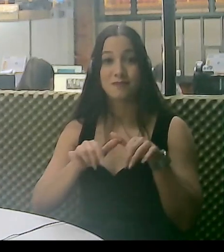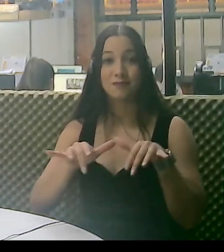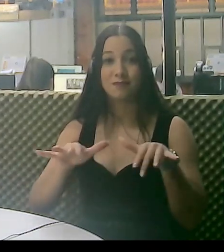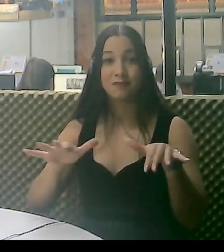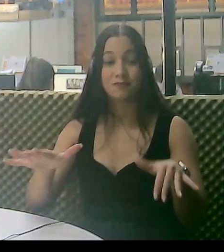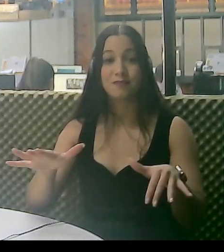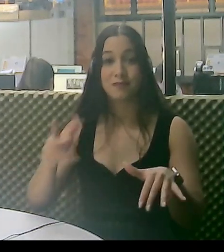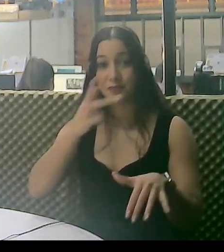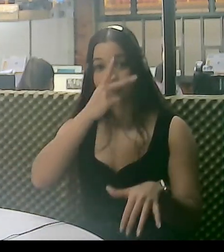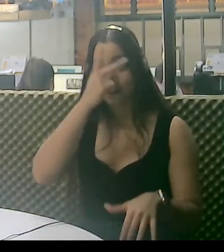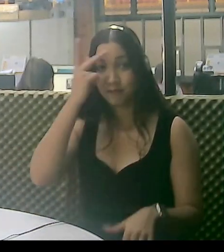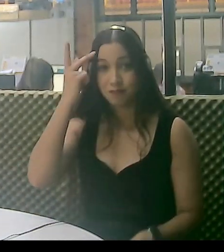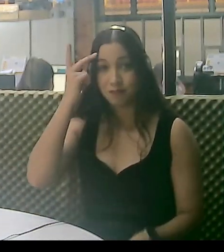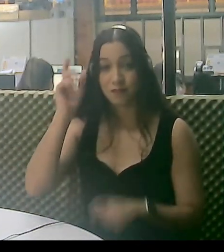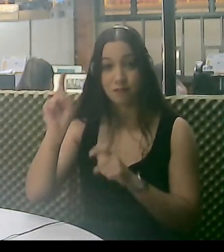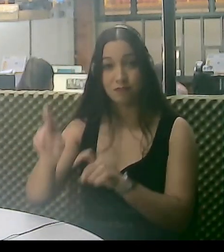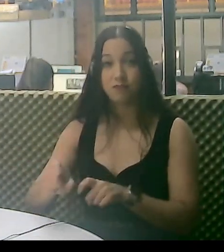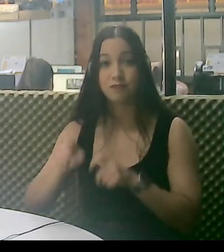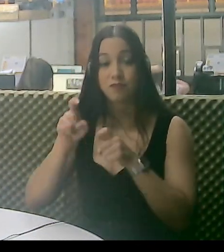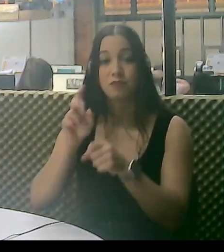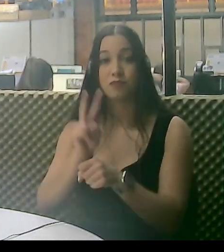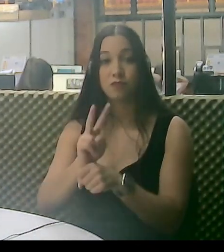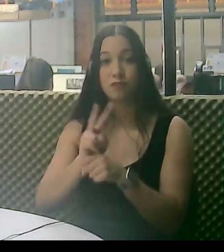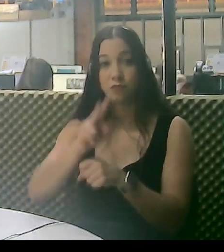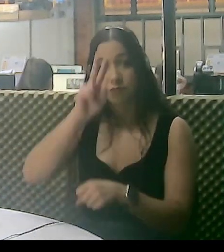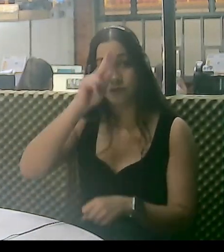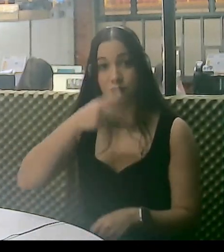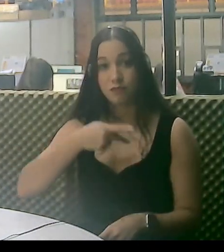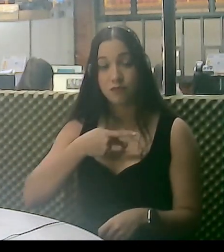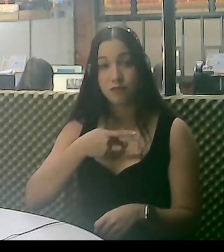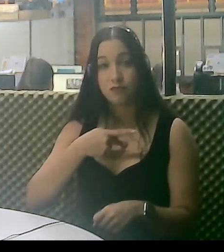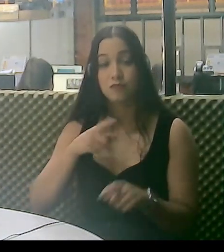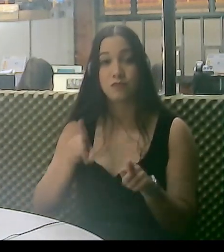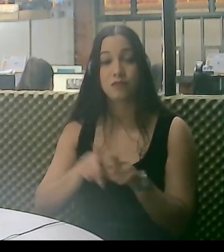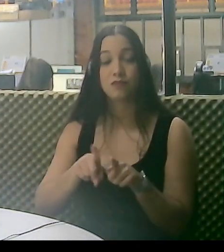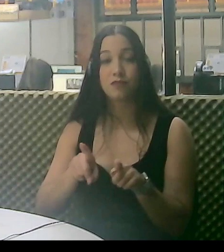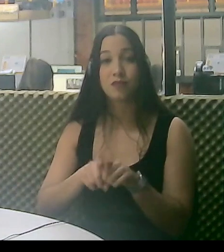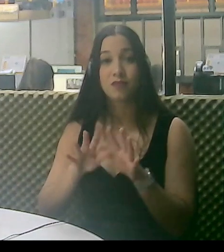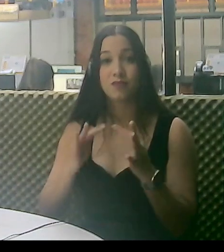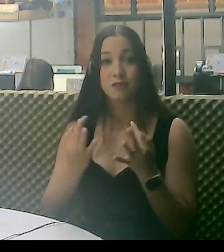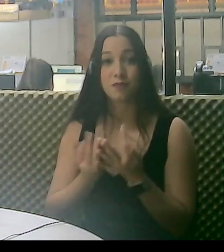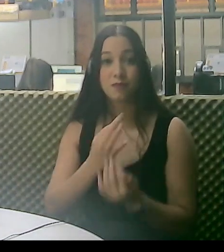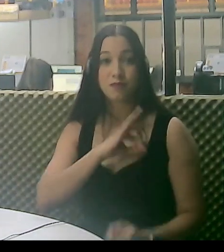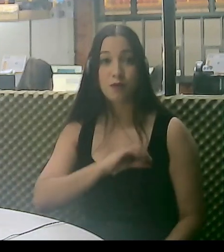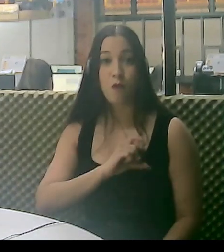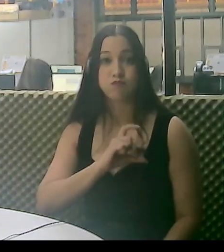pequenos criadores com a finalidade de consumo próprio e aumento da renda familiar.